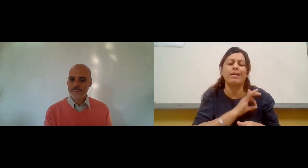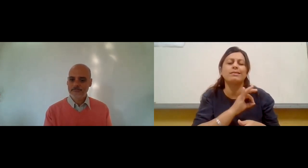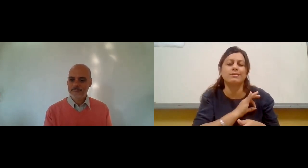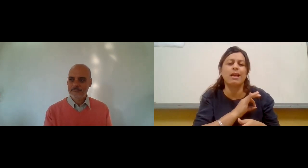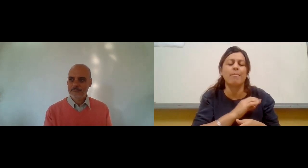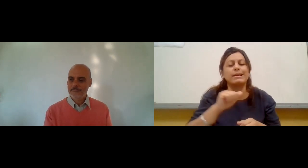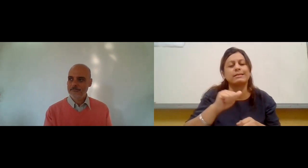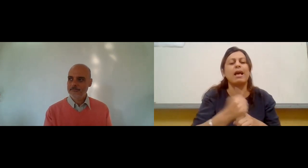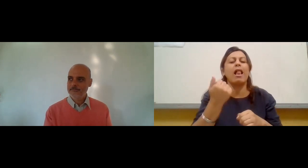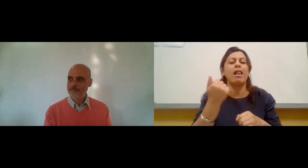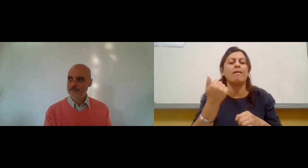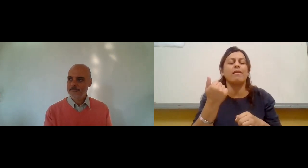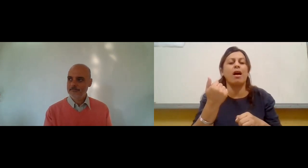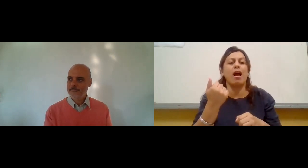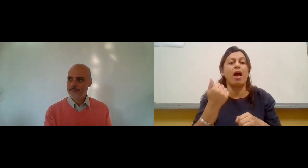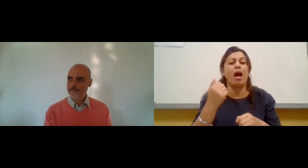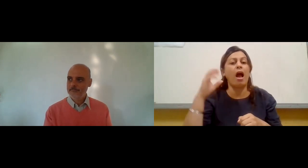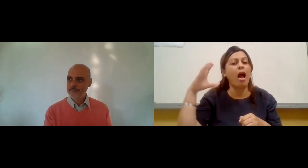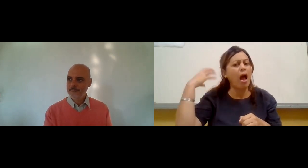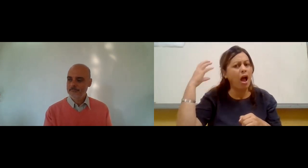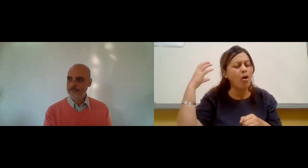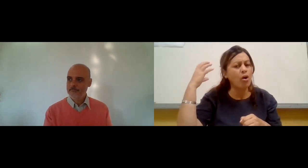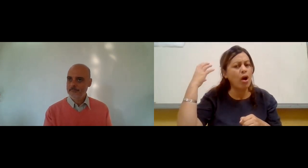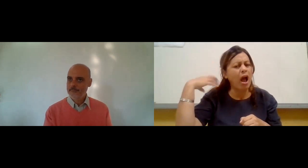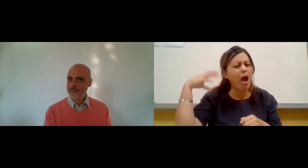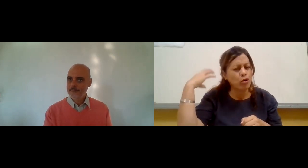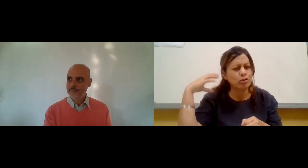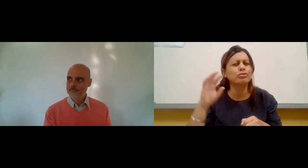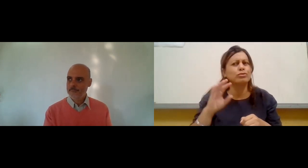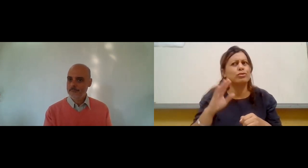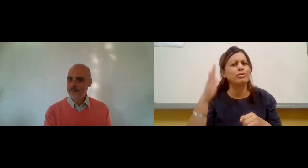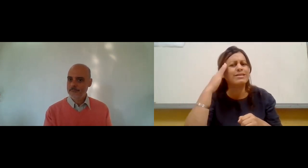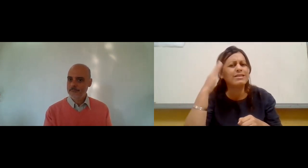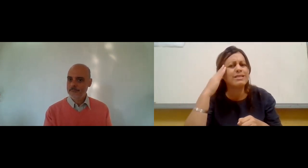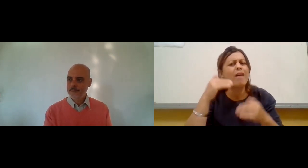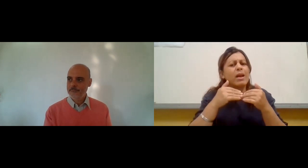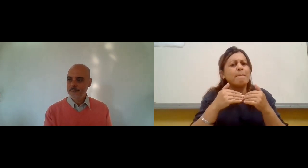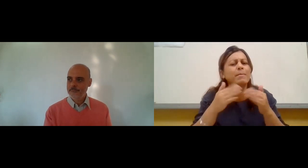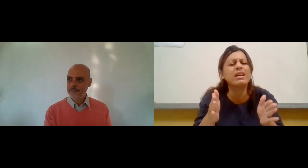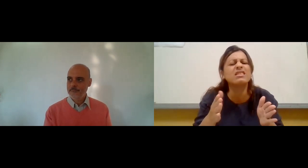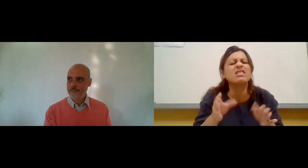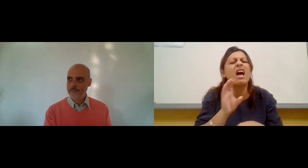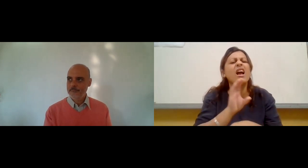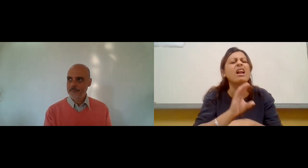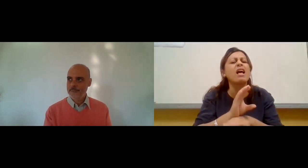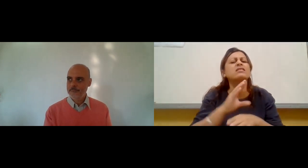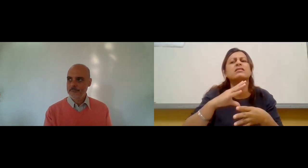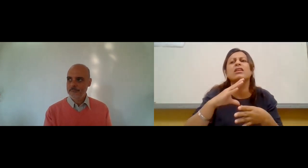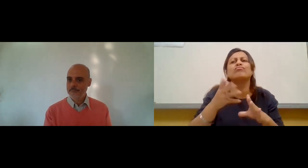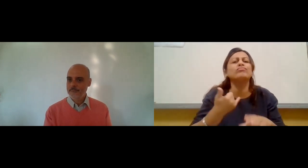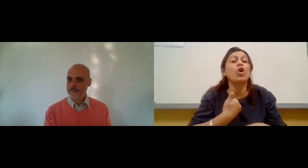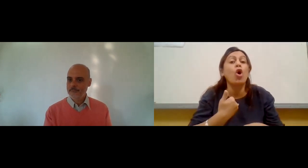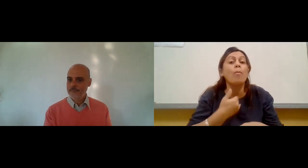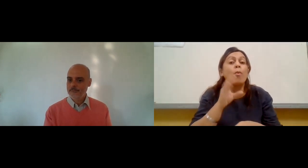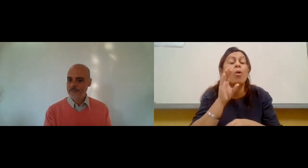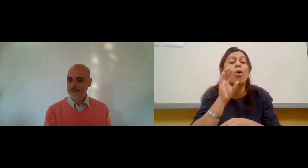en agosto, ¿se sabe algo si en principio van a ser las clases virtuales? Sé que falta mucho tiempo todavía y que puede cambiar todo,